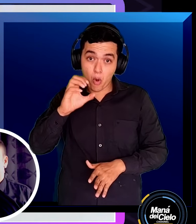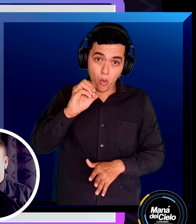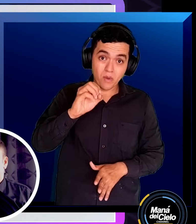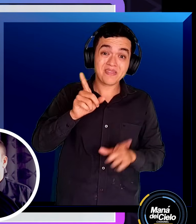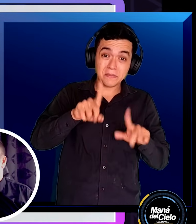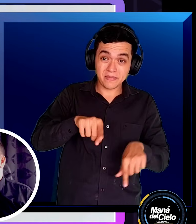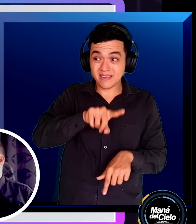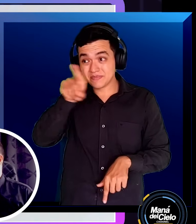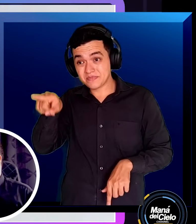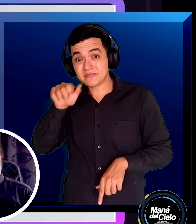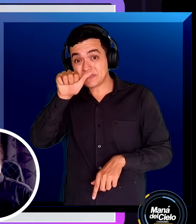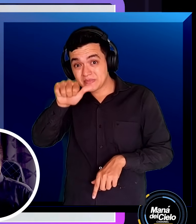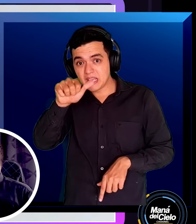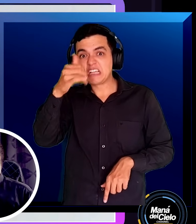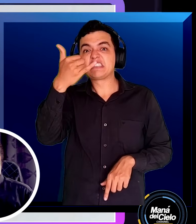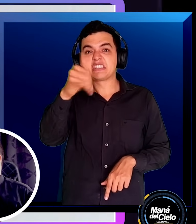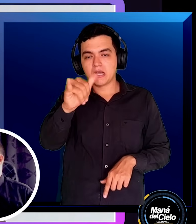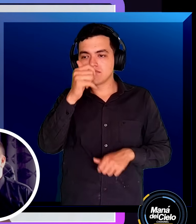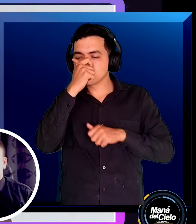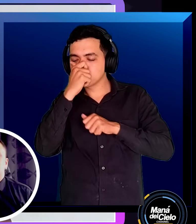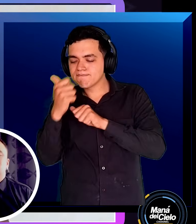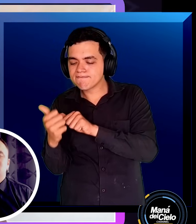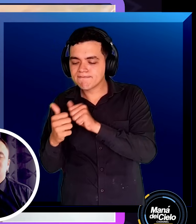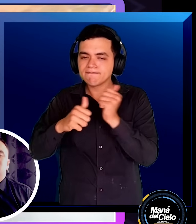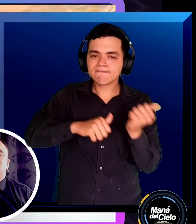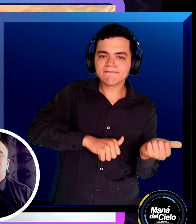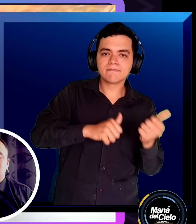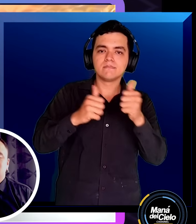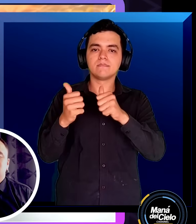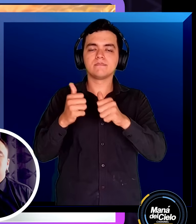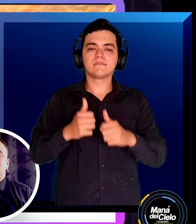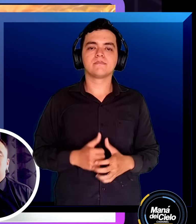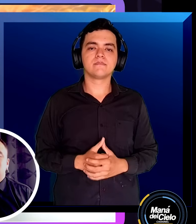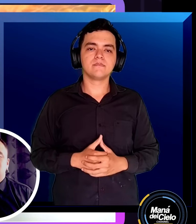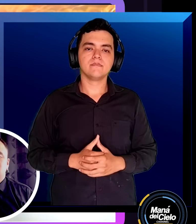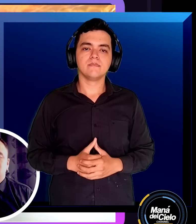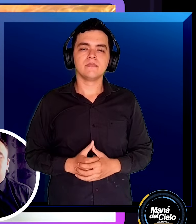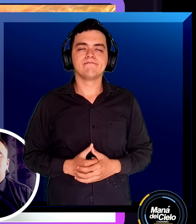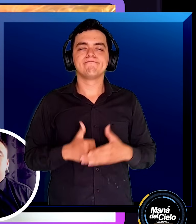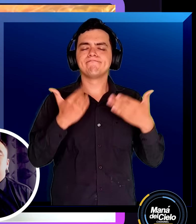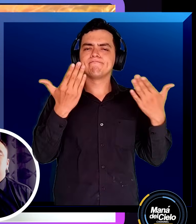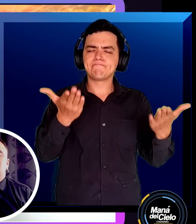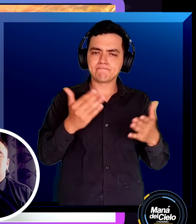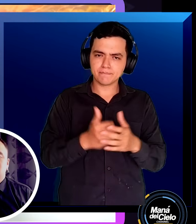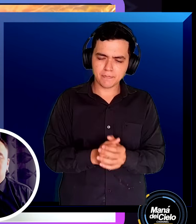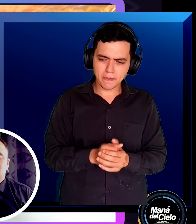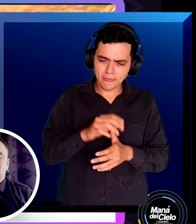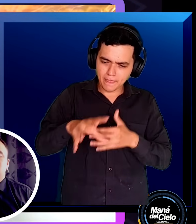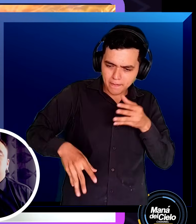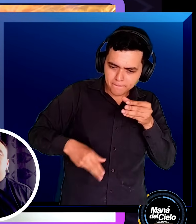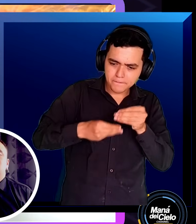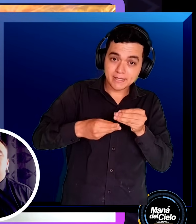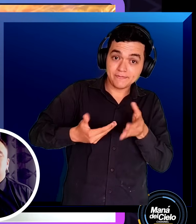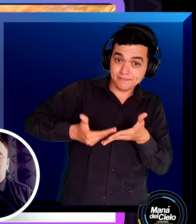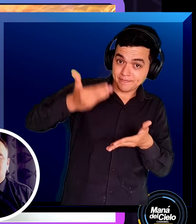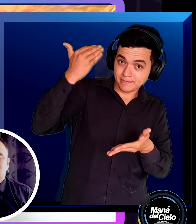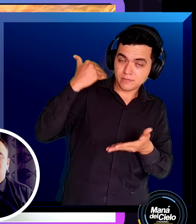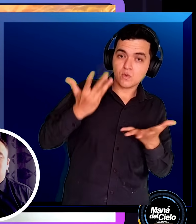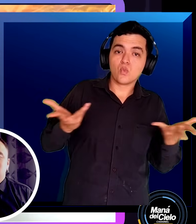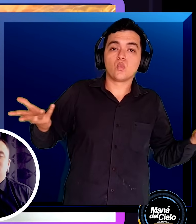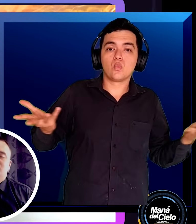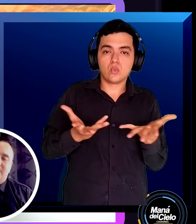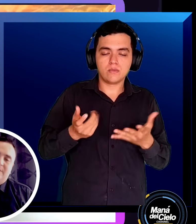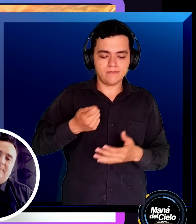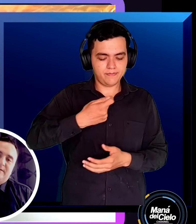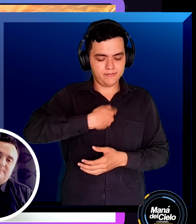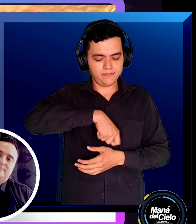convención en Madrid. Y la esposa del pastor me dijo, vea, estas mujeres son el resultado de la palabra de